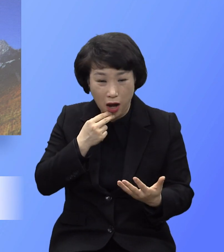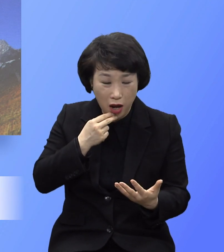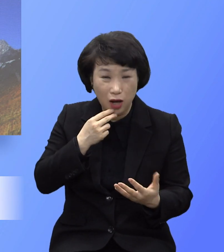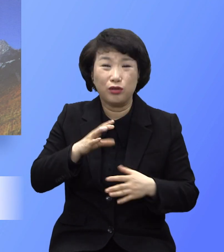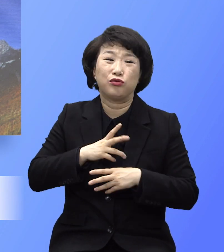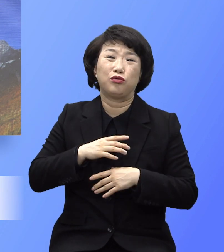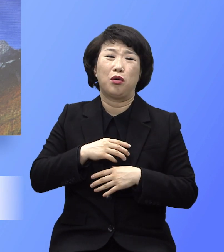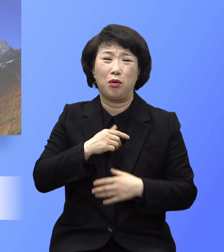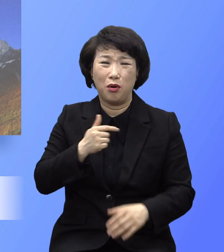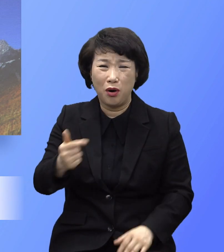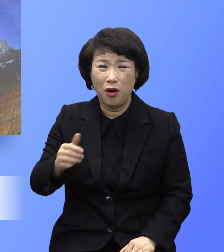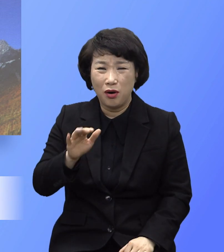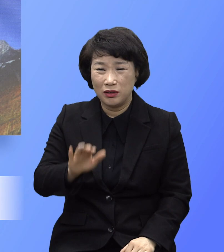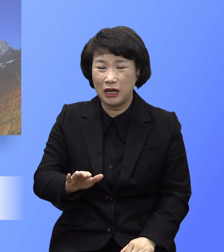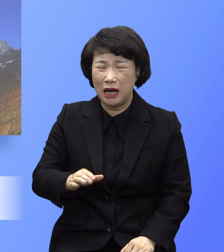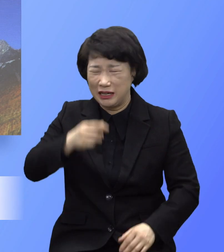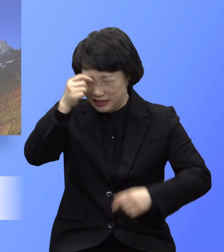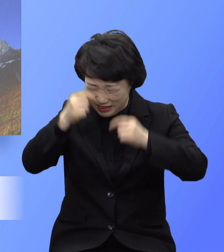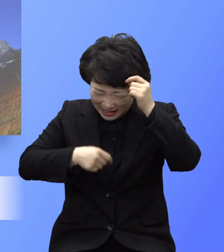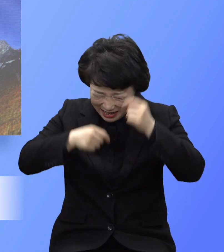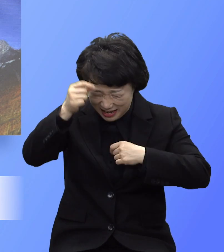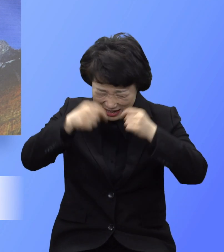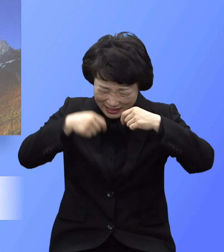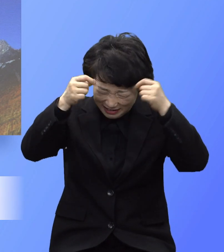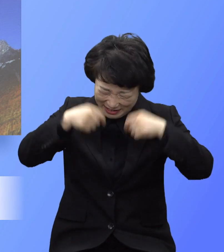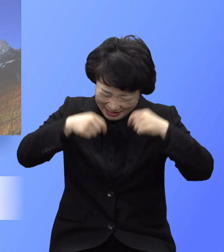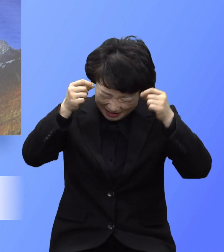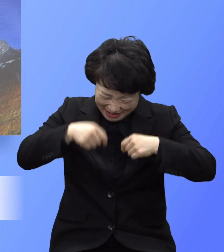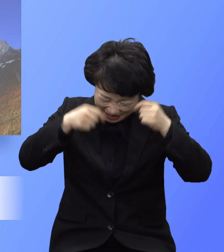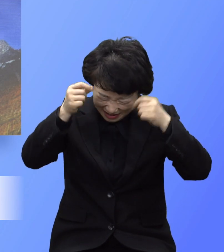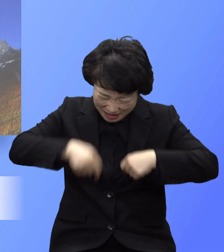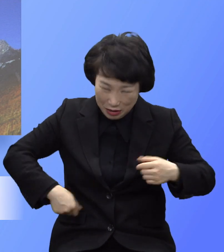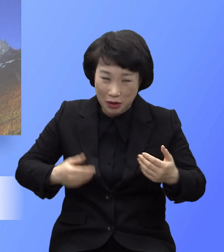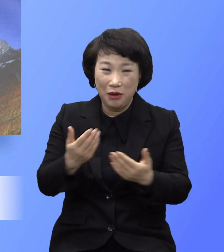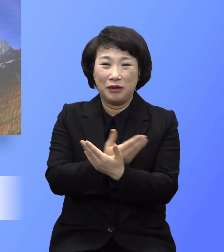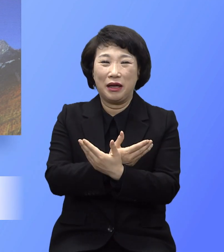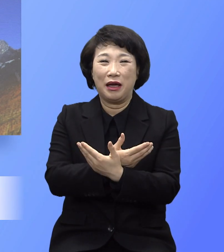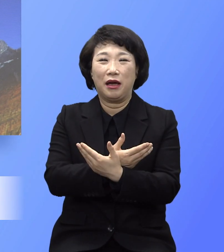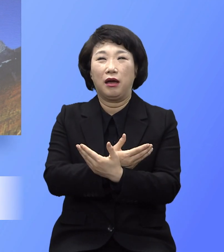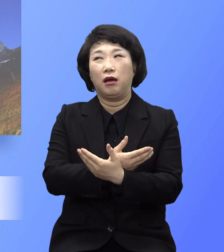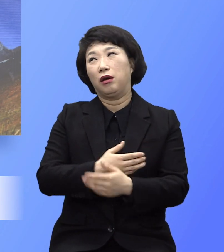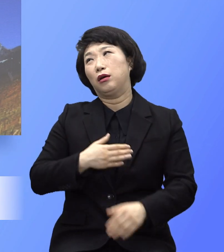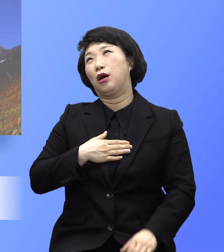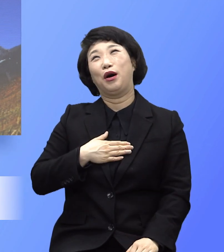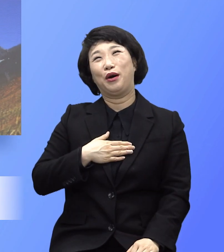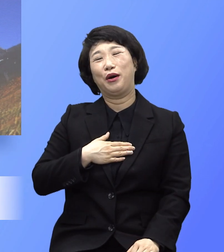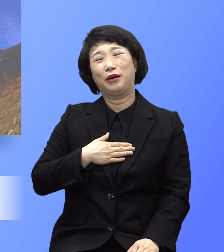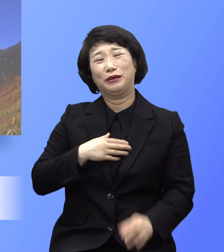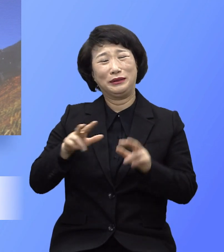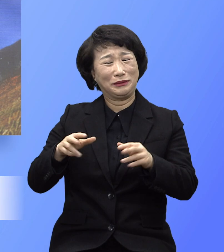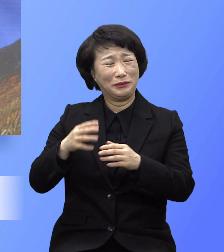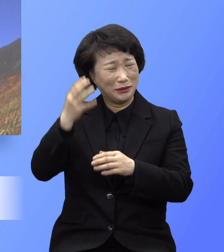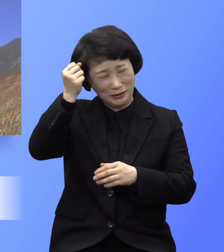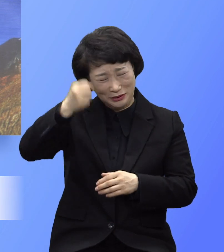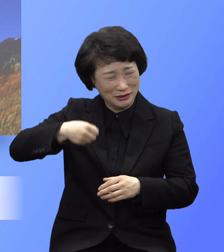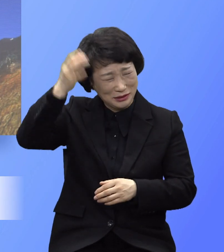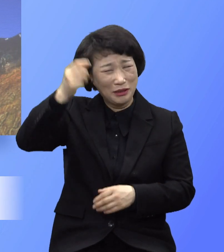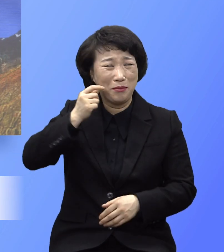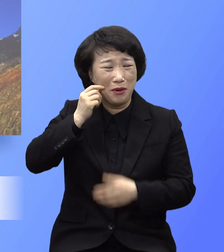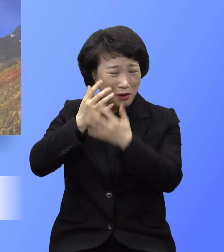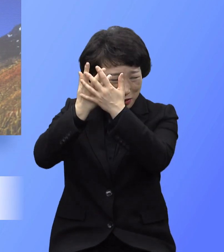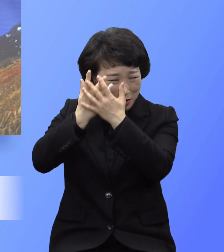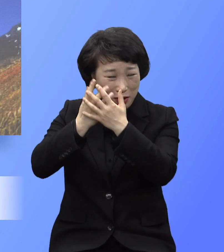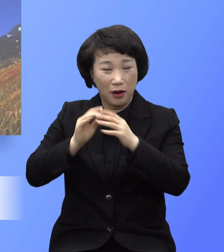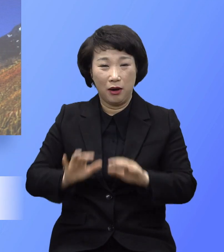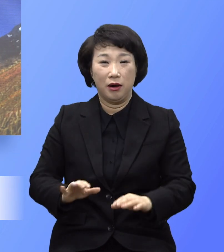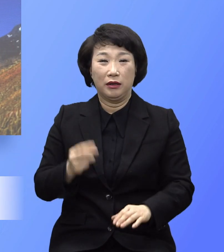두려워서 그 통곡과 눈물의 회개, 난 지금도 잊을 수가 없어요. 그래서